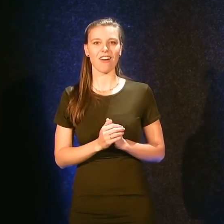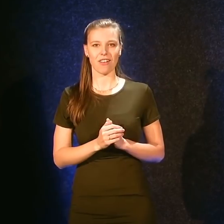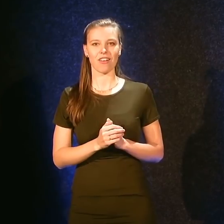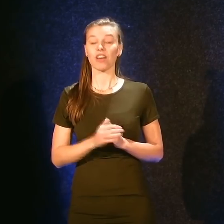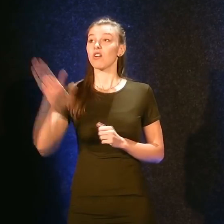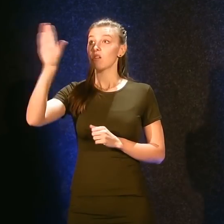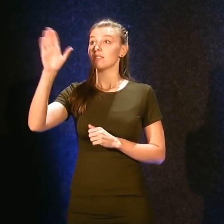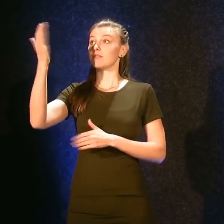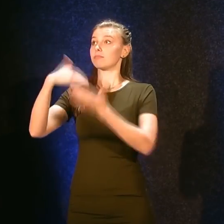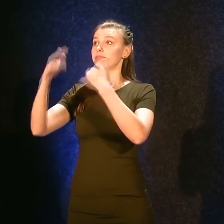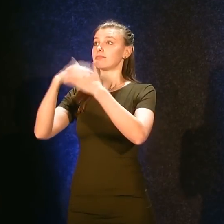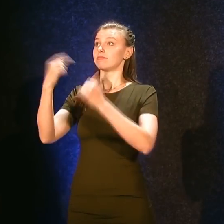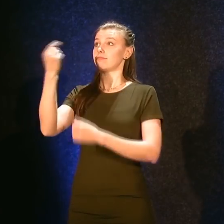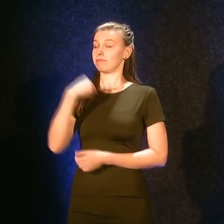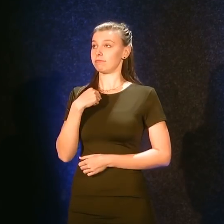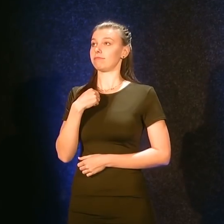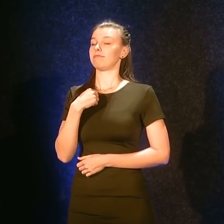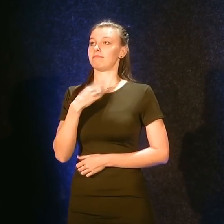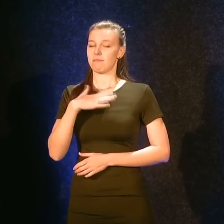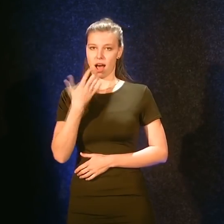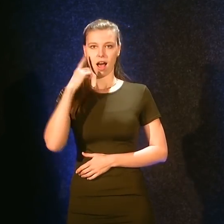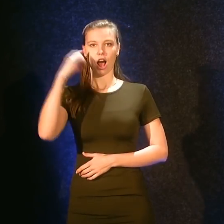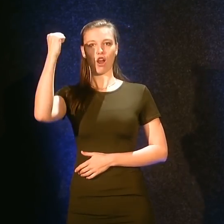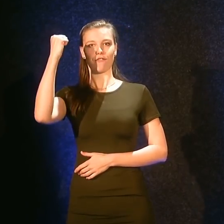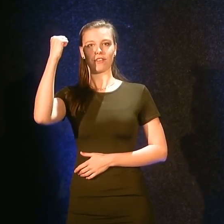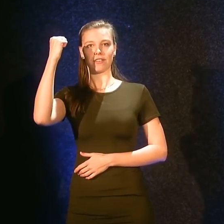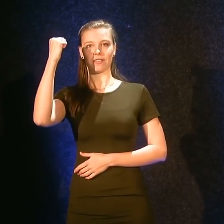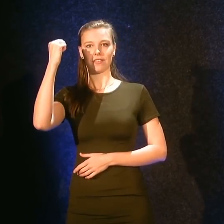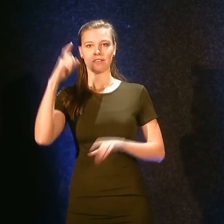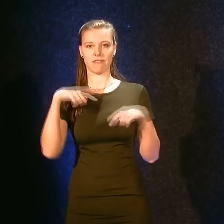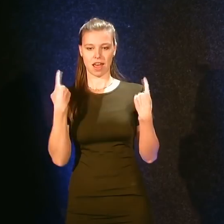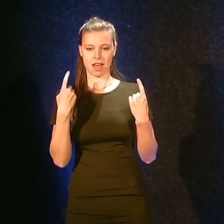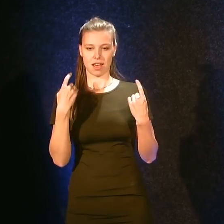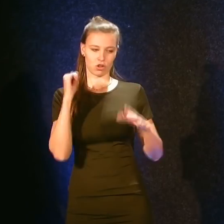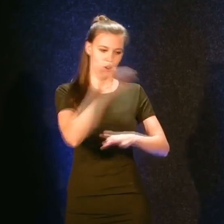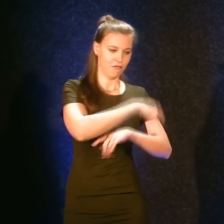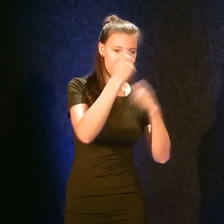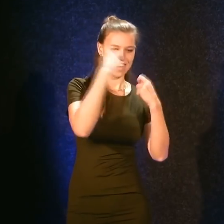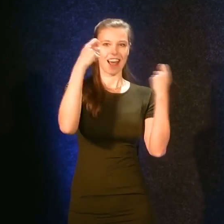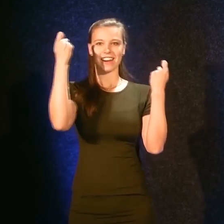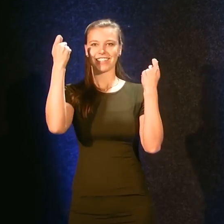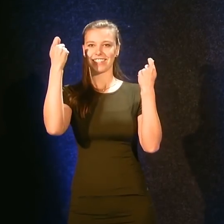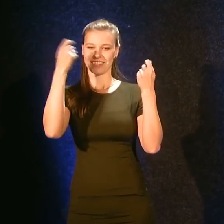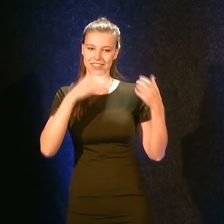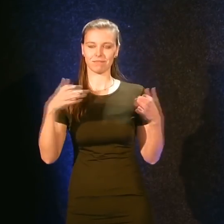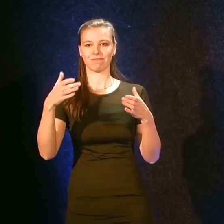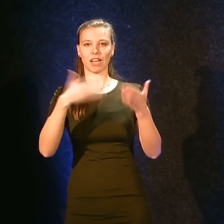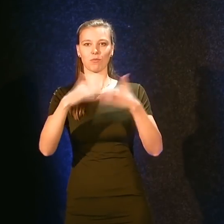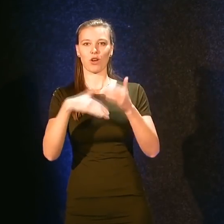gesproken. We mogen geloven dat we hier als overwinnaars uitkomen. In de naam van onze God.